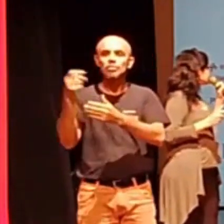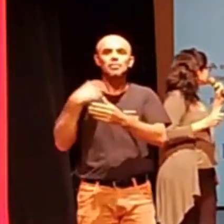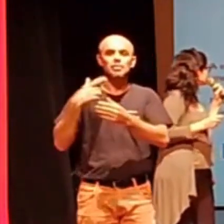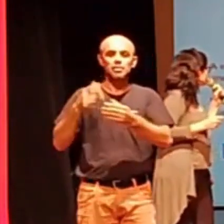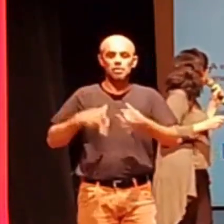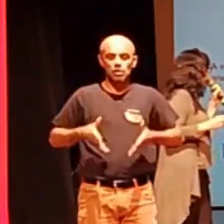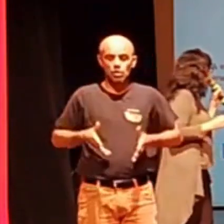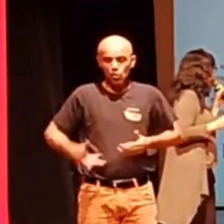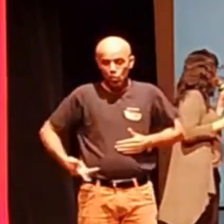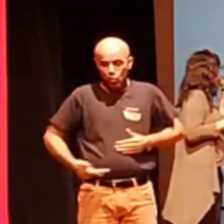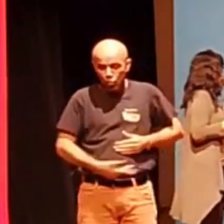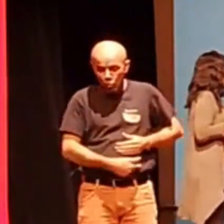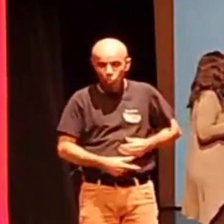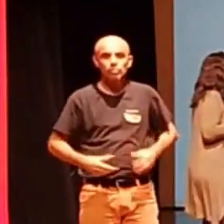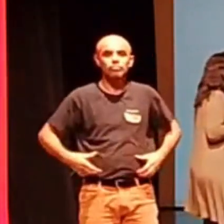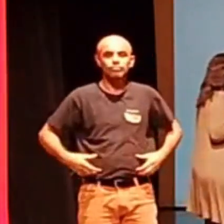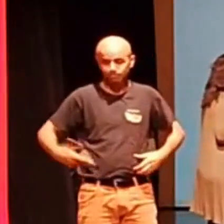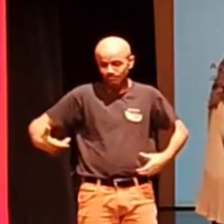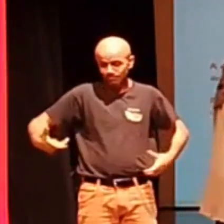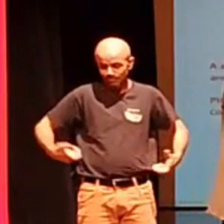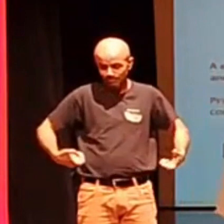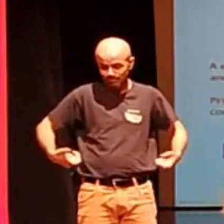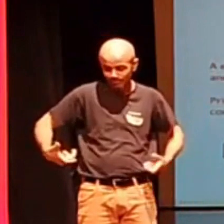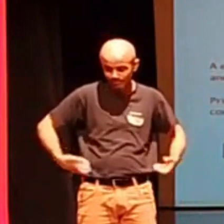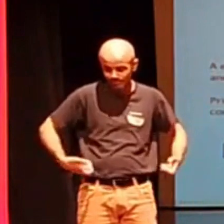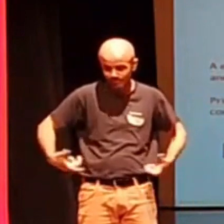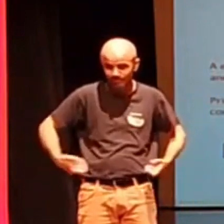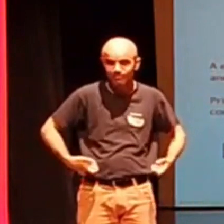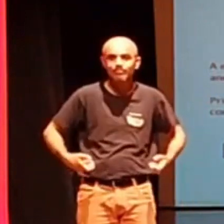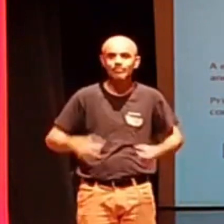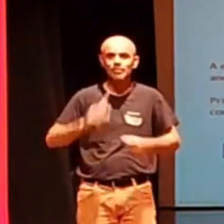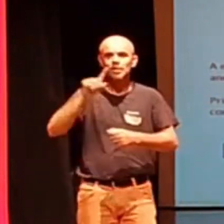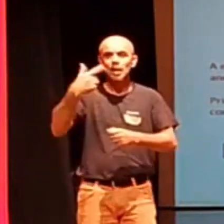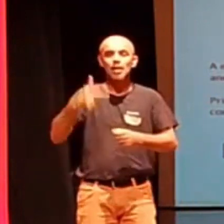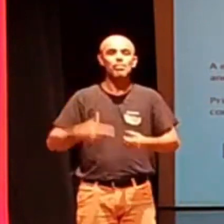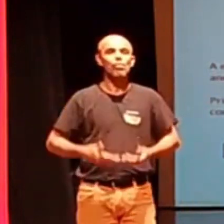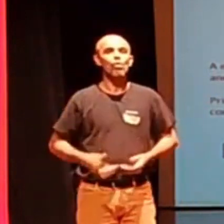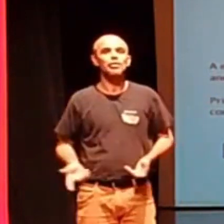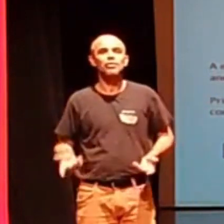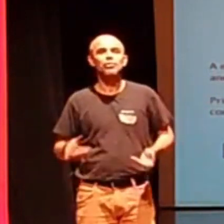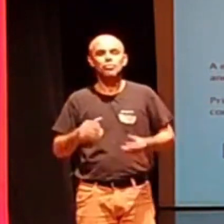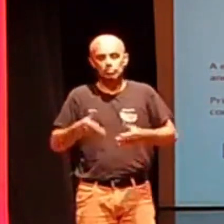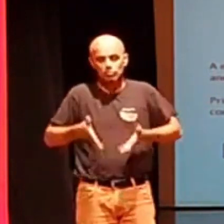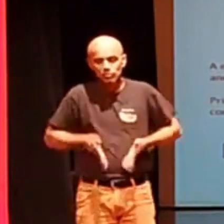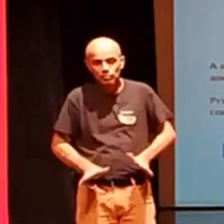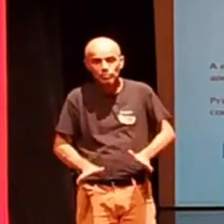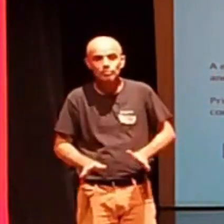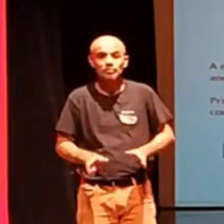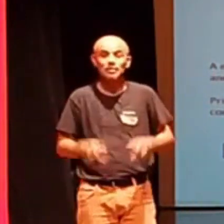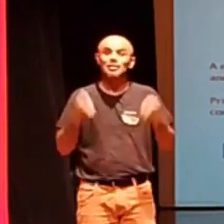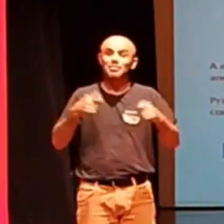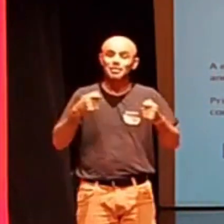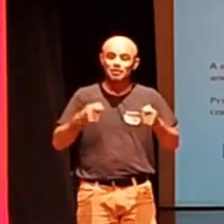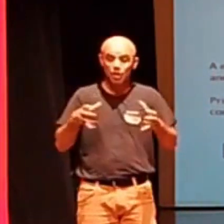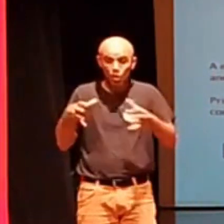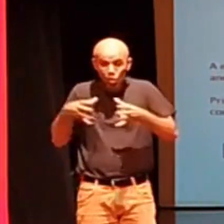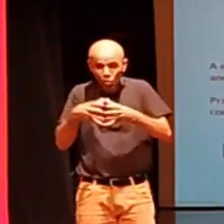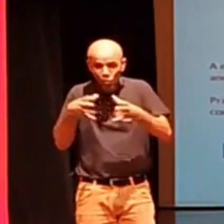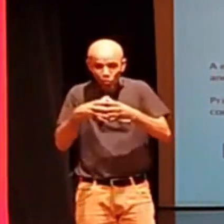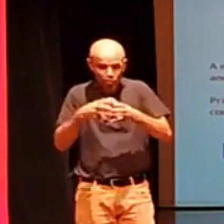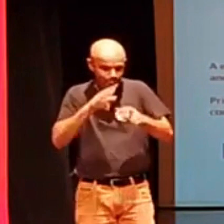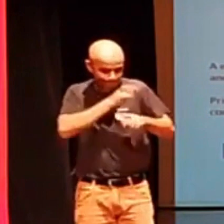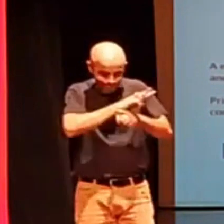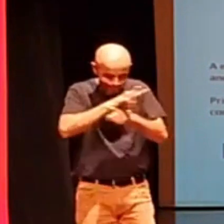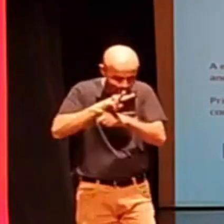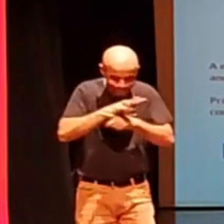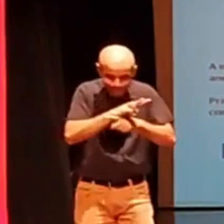anestesia isobárica, com sedação intravenosa após o parto. Teve que ter um trabalho de uma equipe muito grande, e aí